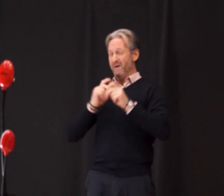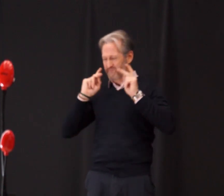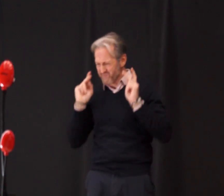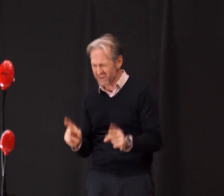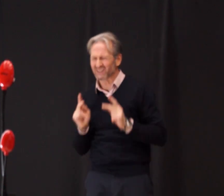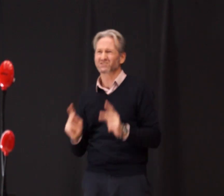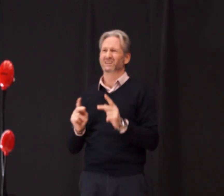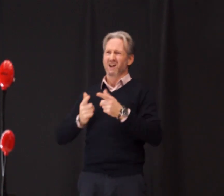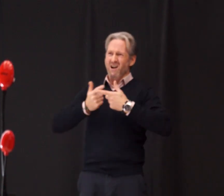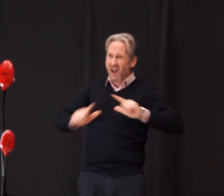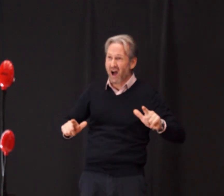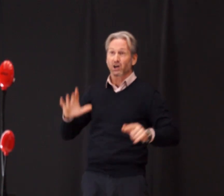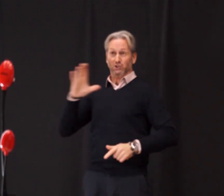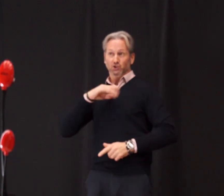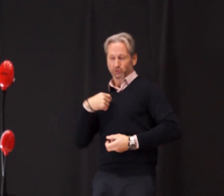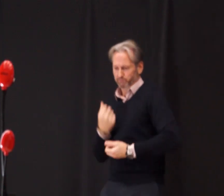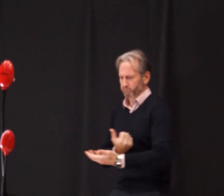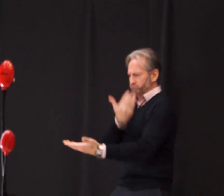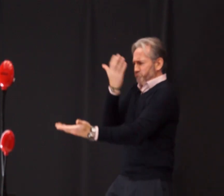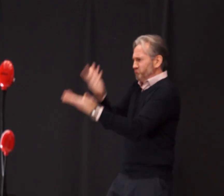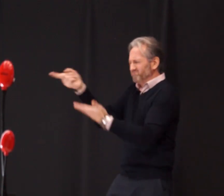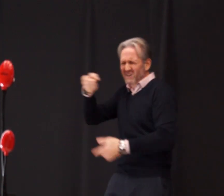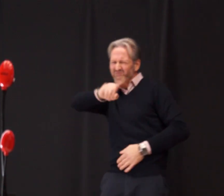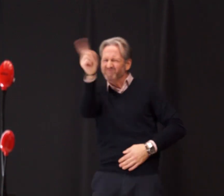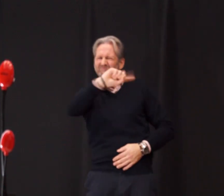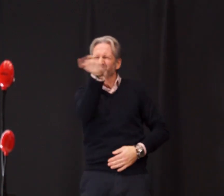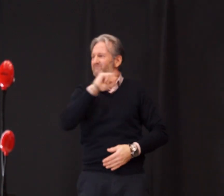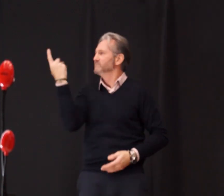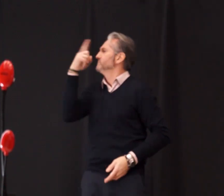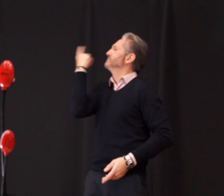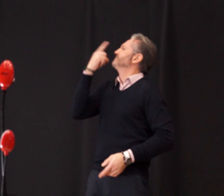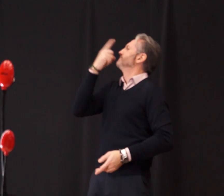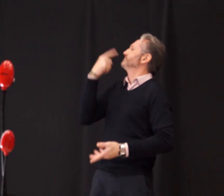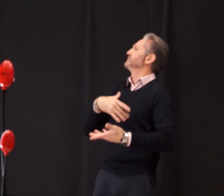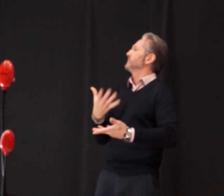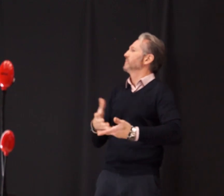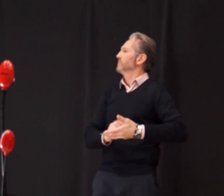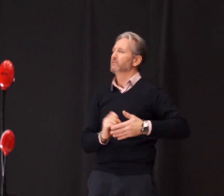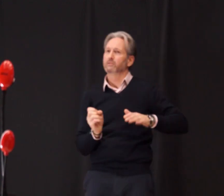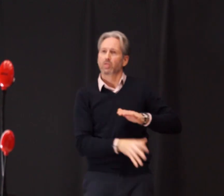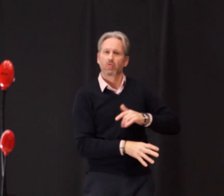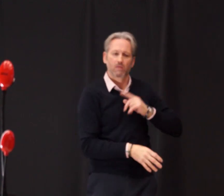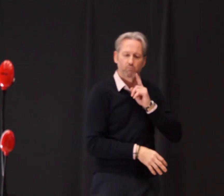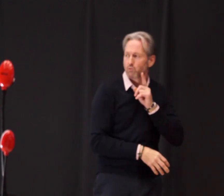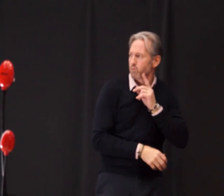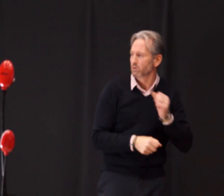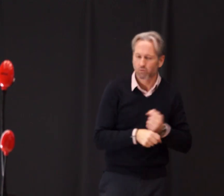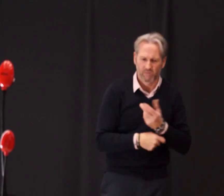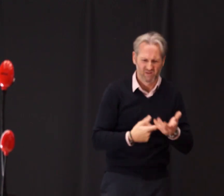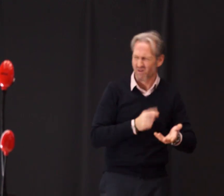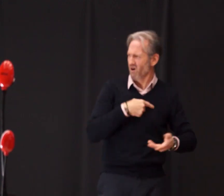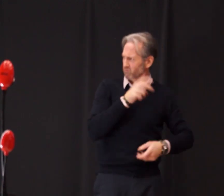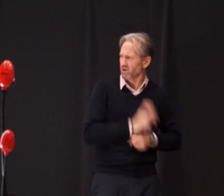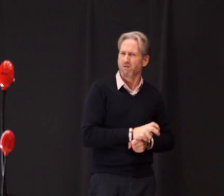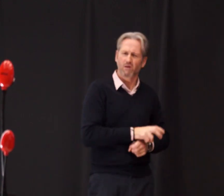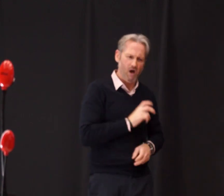vraiment mal aux mains pour sortir un enseignement qui soit très bien. Et quand on a en face de soi des gens qui disent «